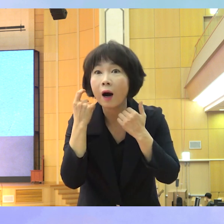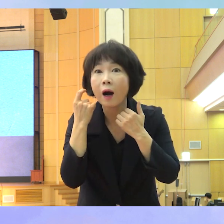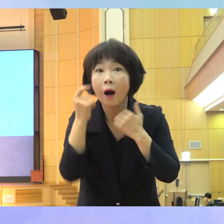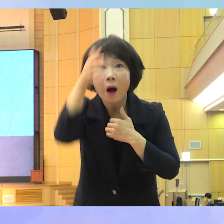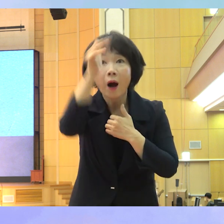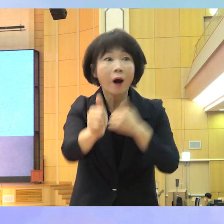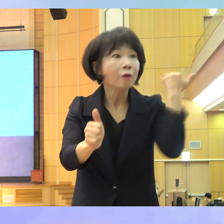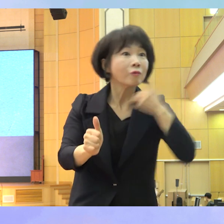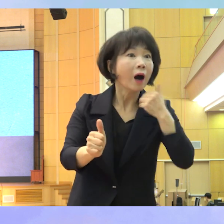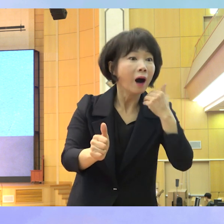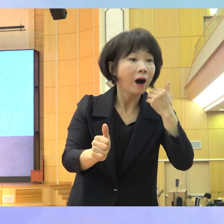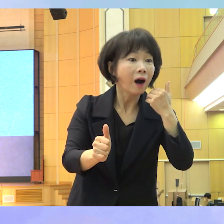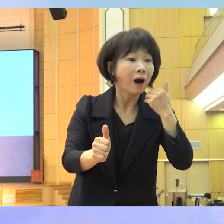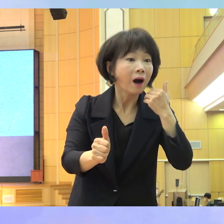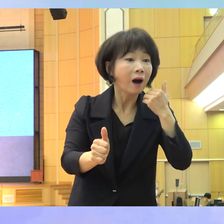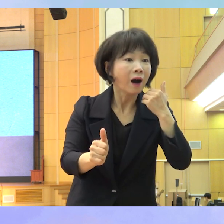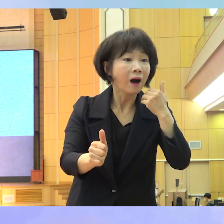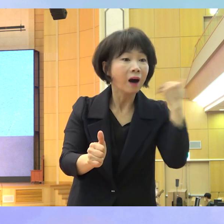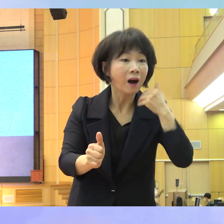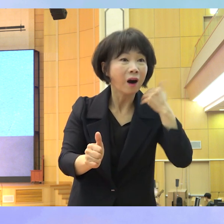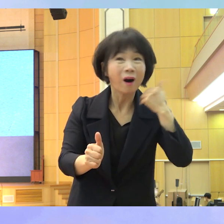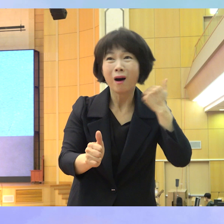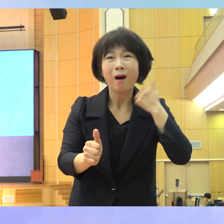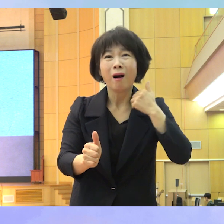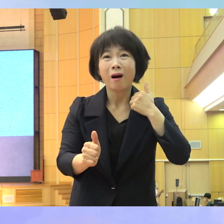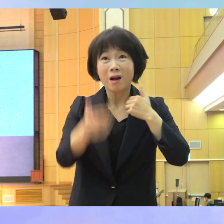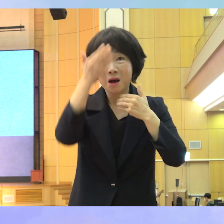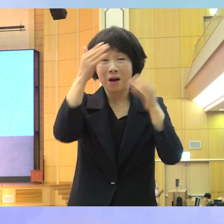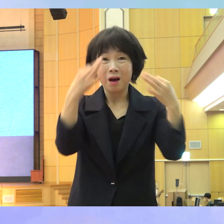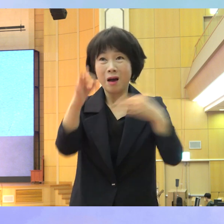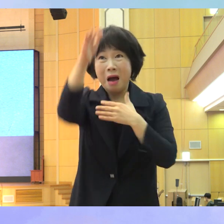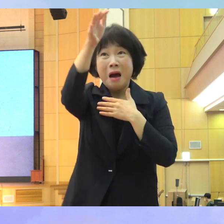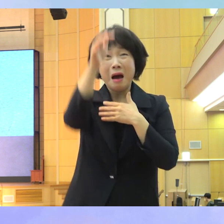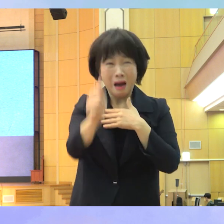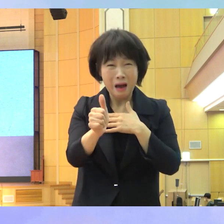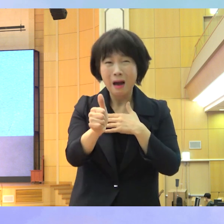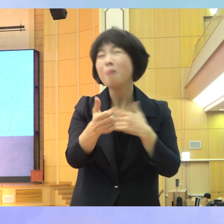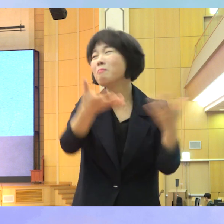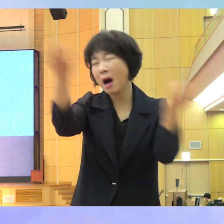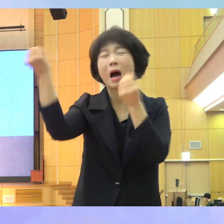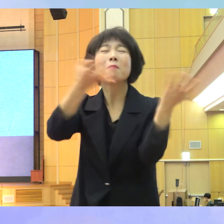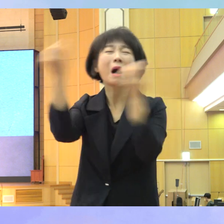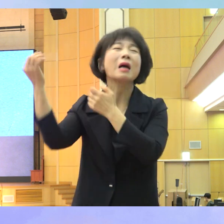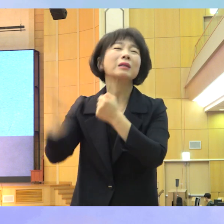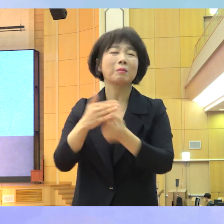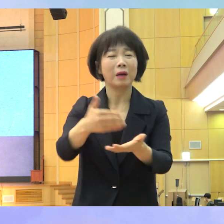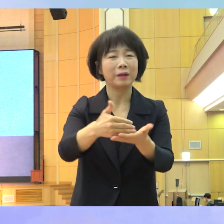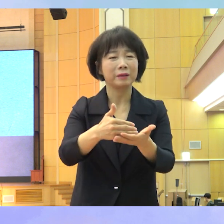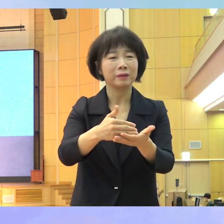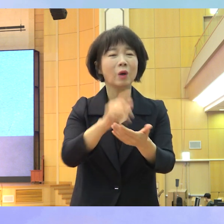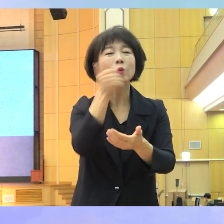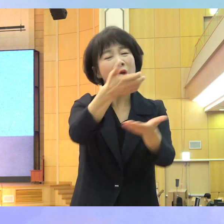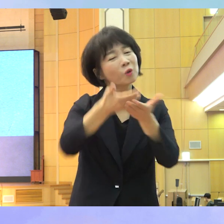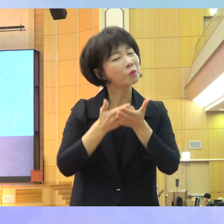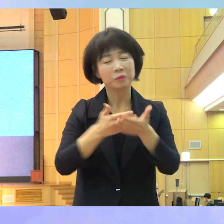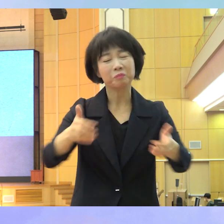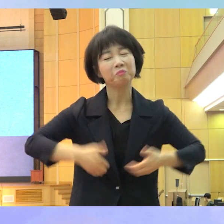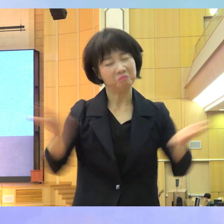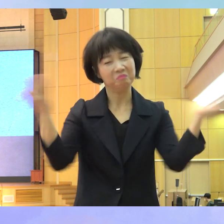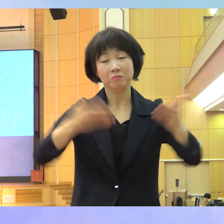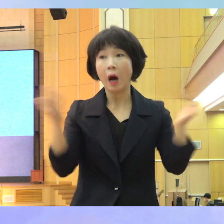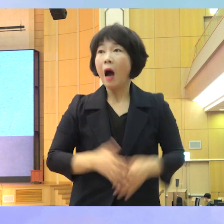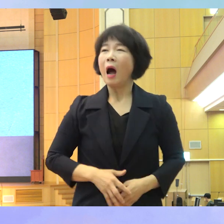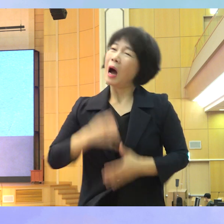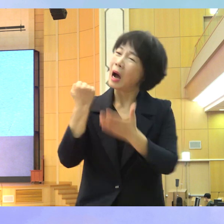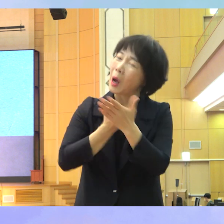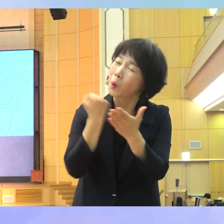사람인지 모르겠지만 부총재감은 널려 있습니다. 저 천거받지 않아도 됩니다 라고 했더니, 안타깝습니다.